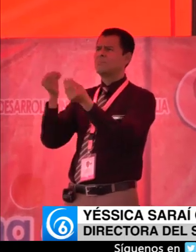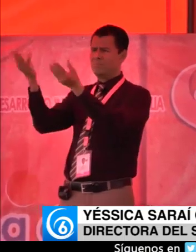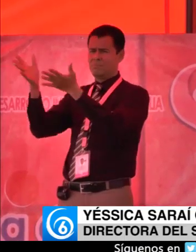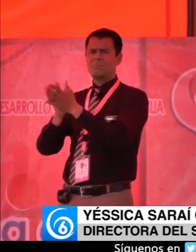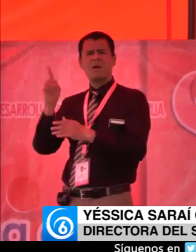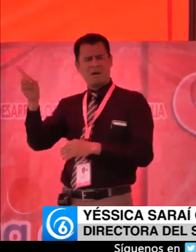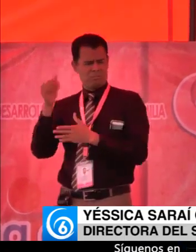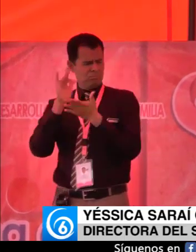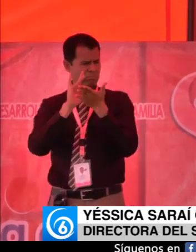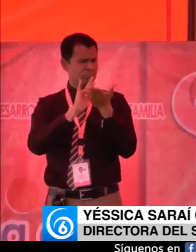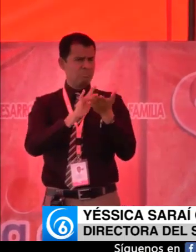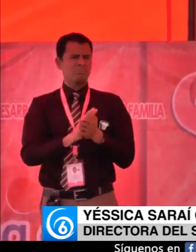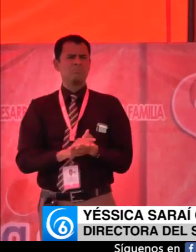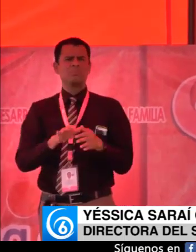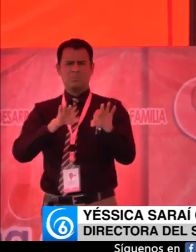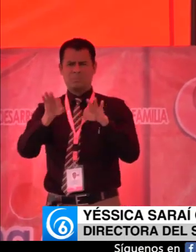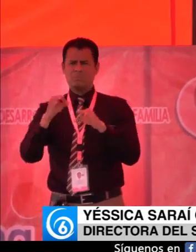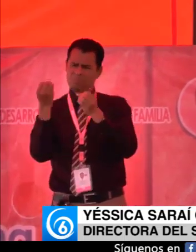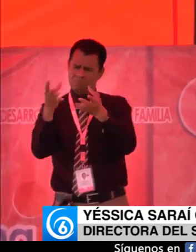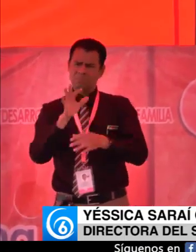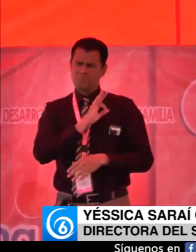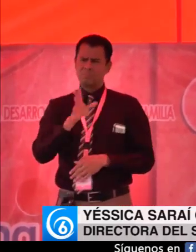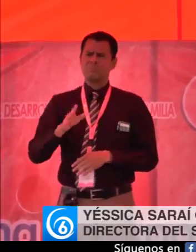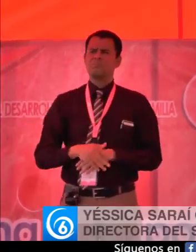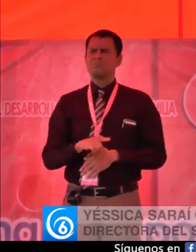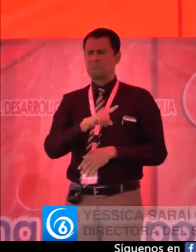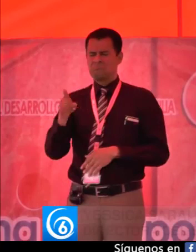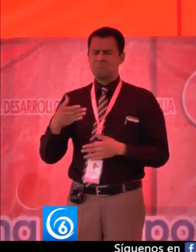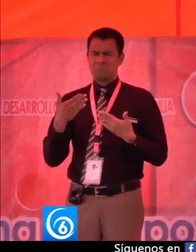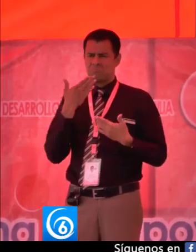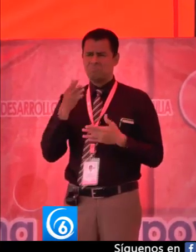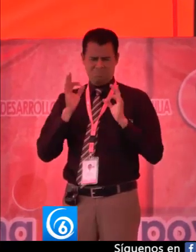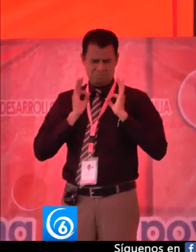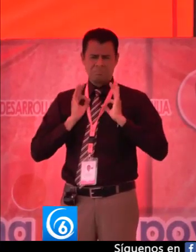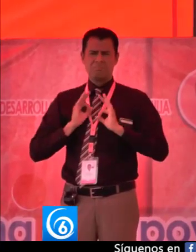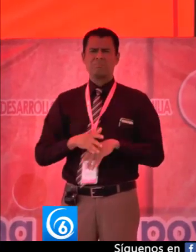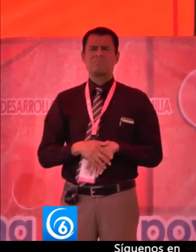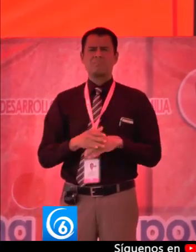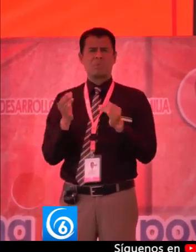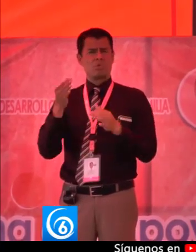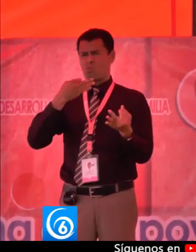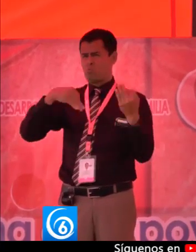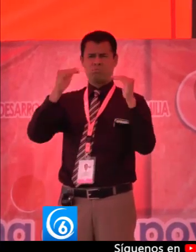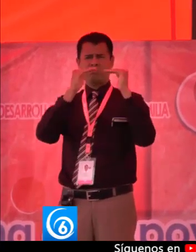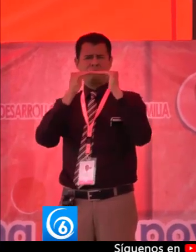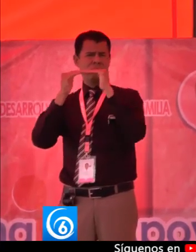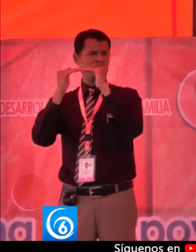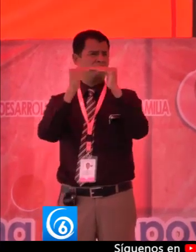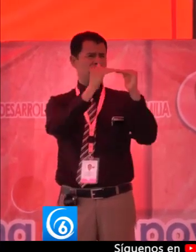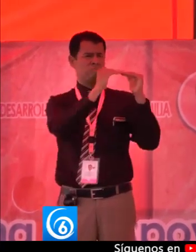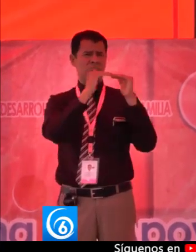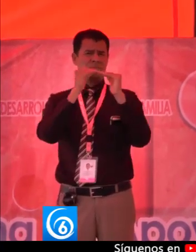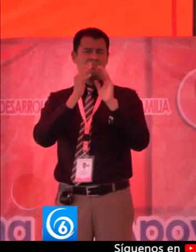de que se puedan emplear en un trabajo digno y un oloroso igual que todo aquel que el pri